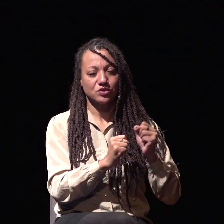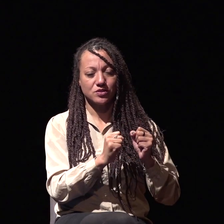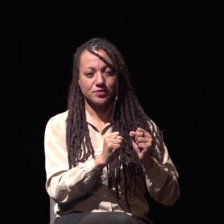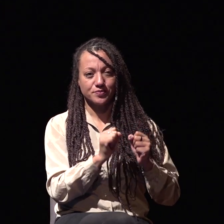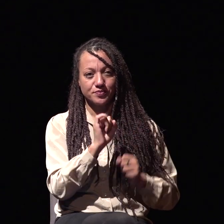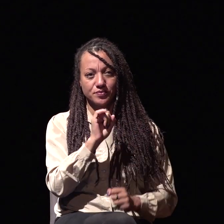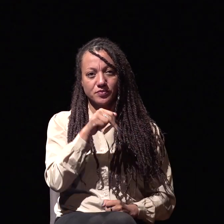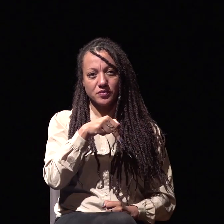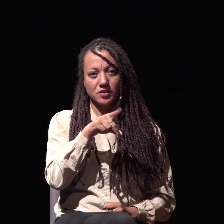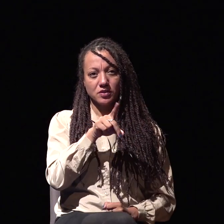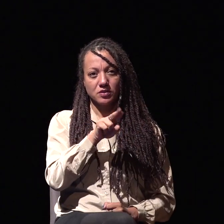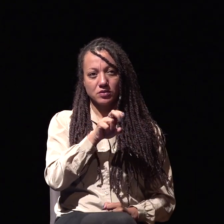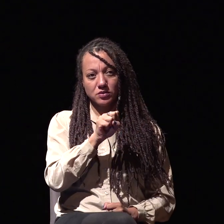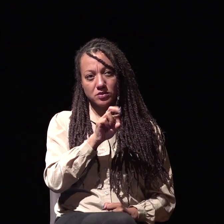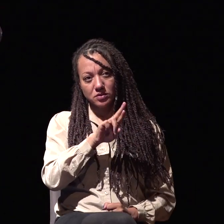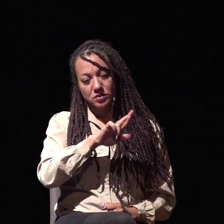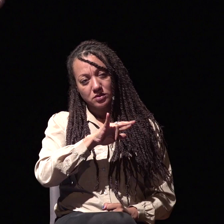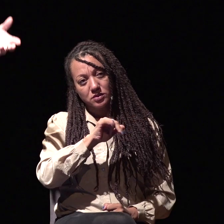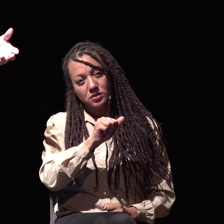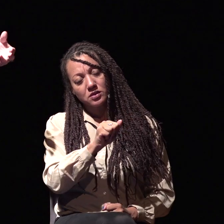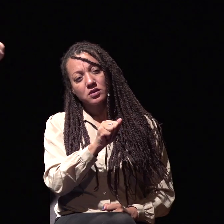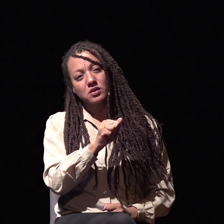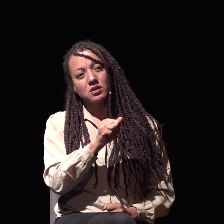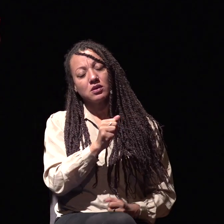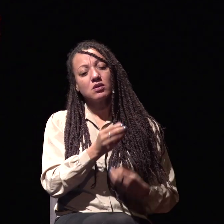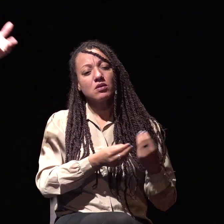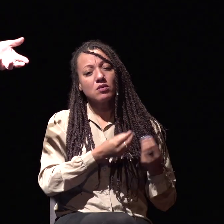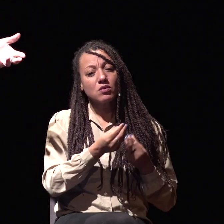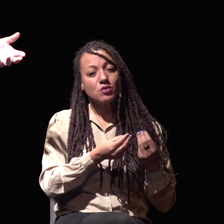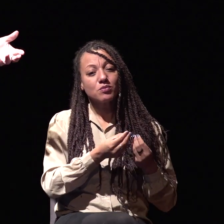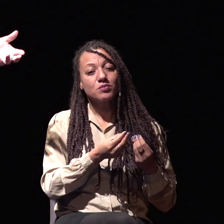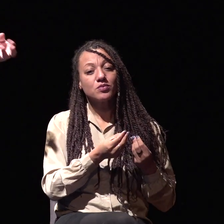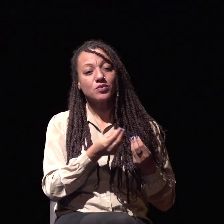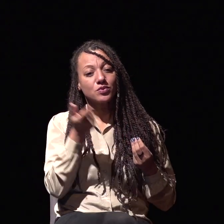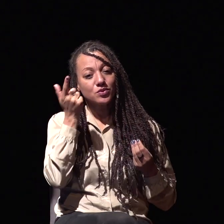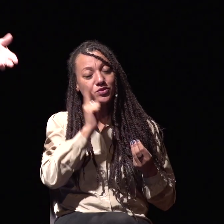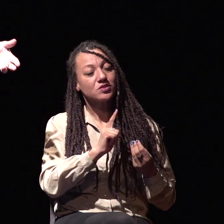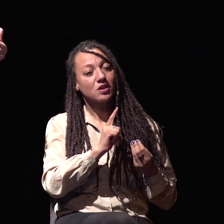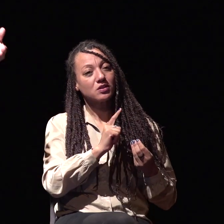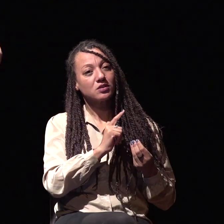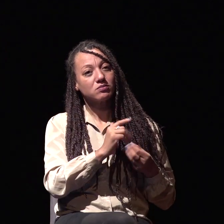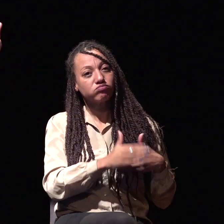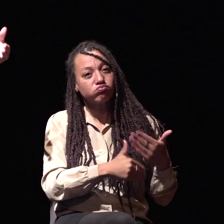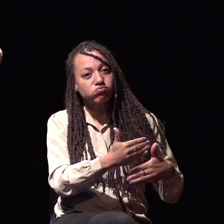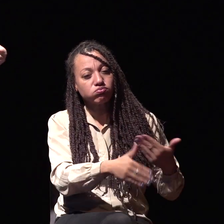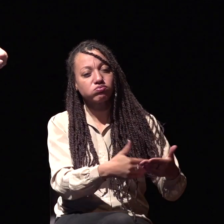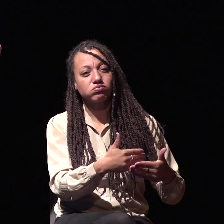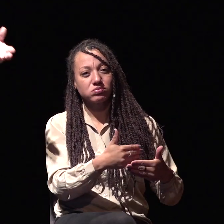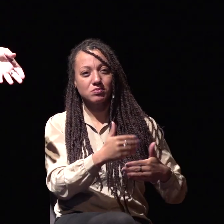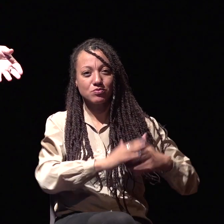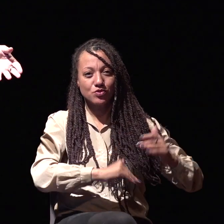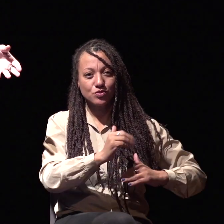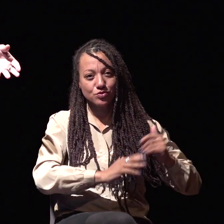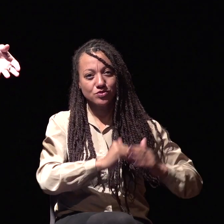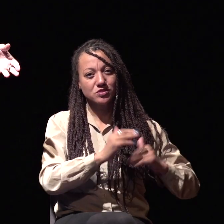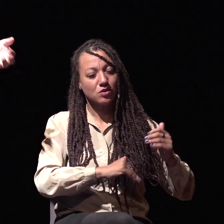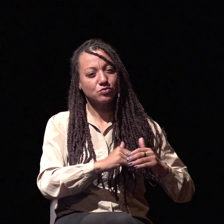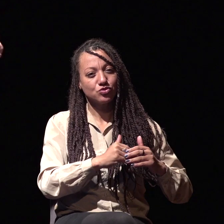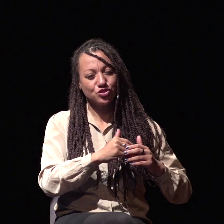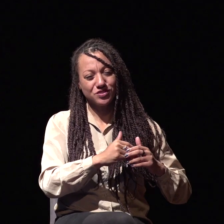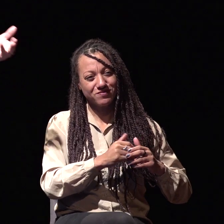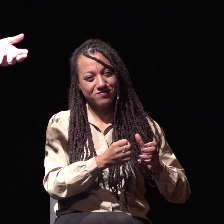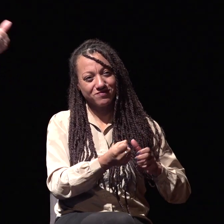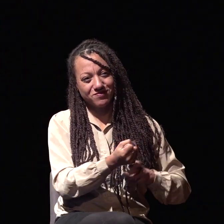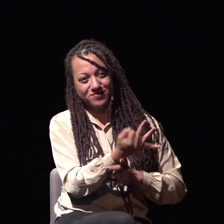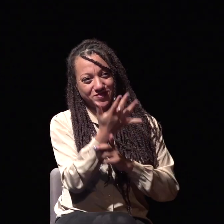dessa instância, quer dizer, em como que isso, de fato, consegue dar os pulos, os saltos e as articulações, de fato, com a produção de escala em massa.